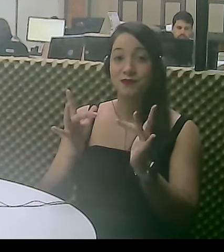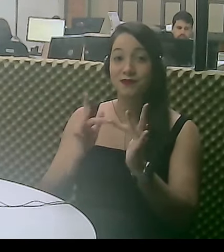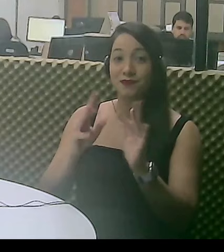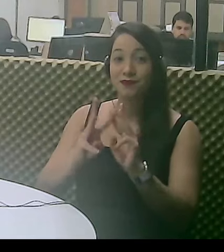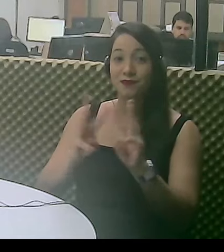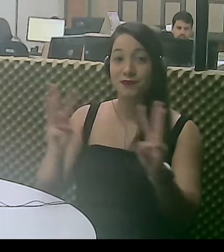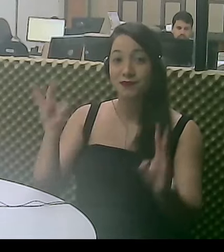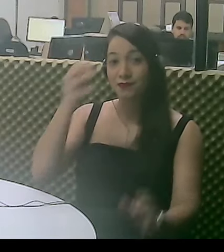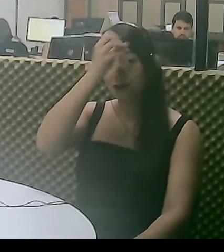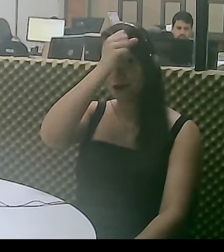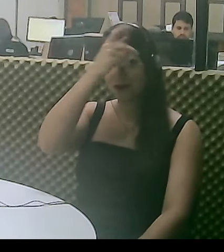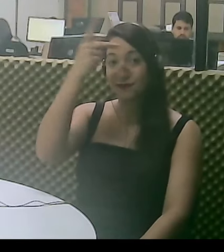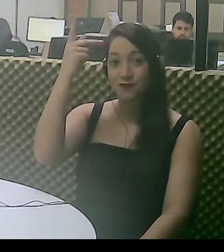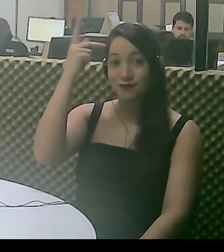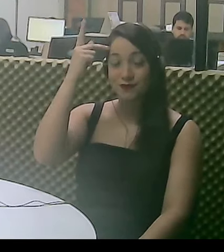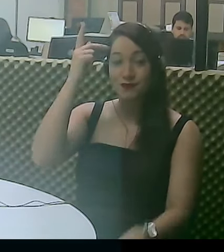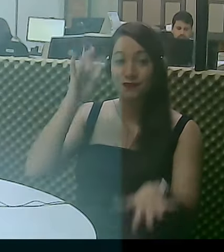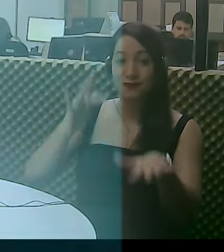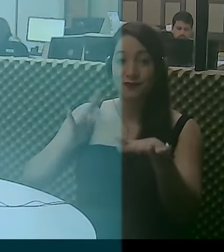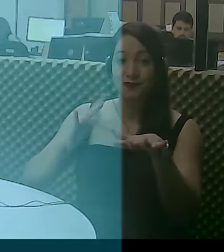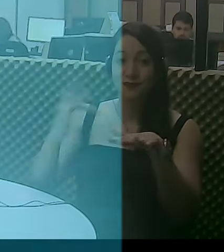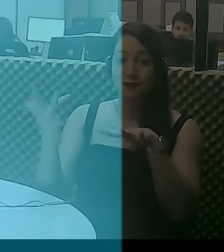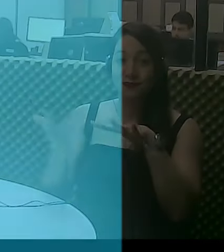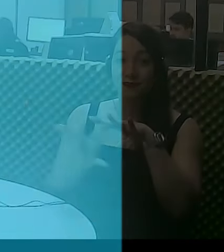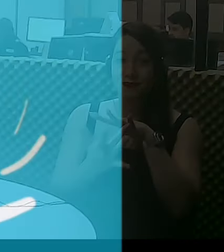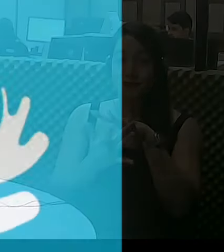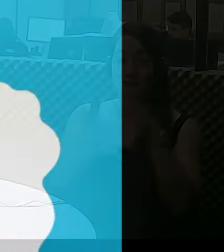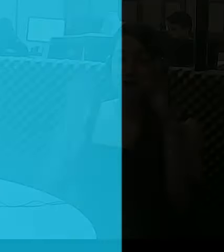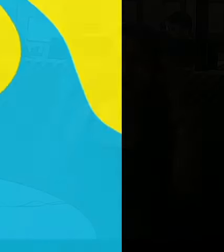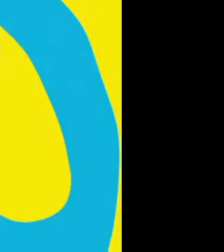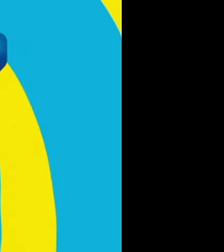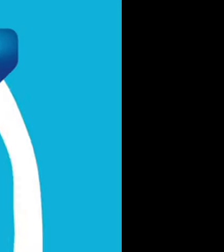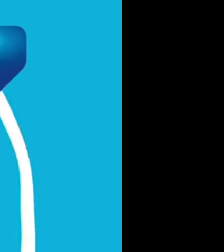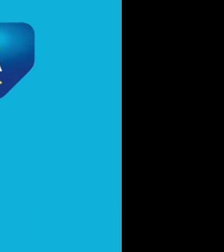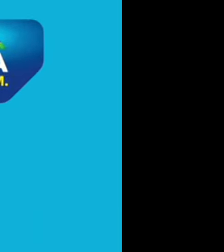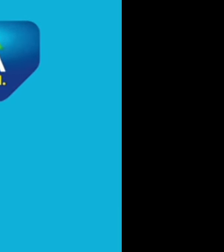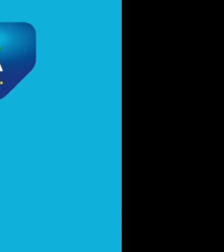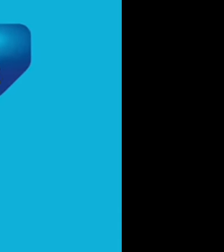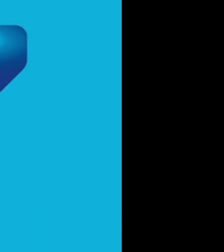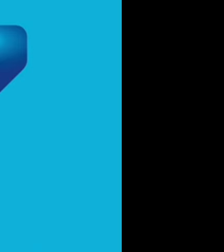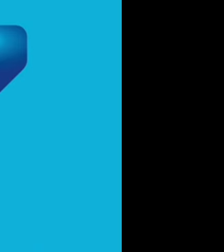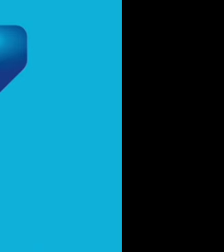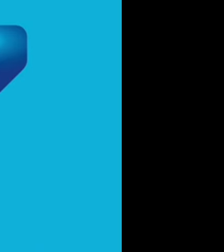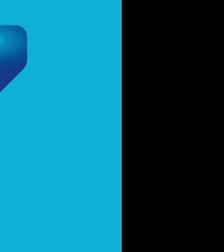cidade continue conosco no portal da Prefeitura e nas redes